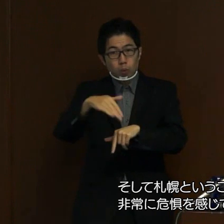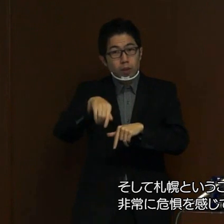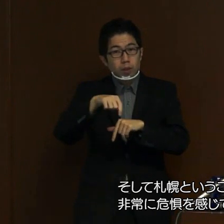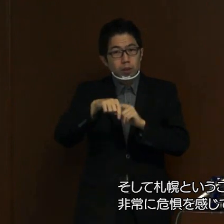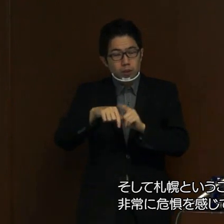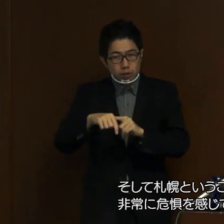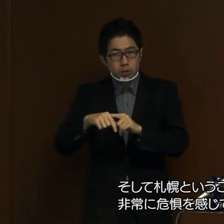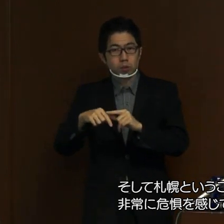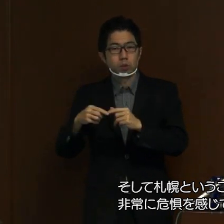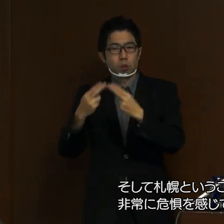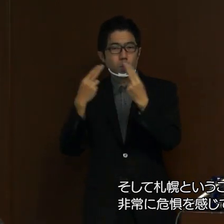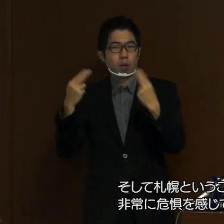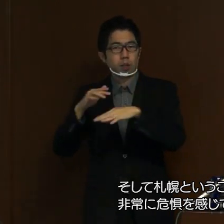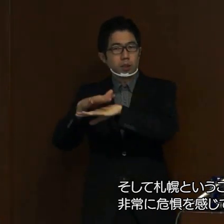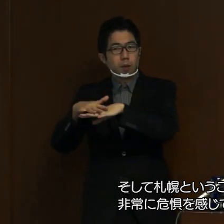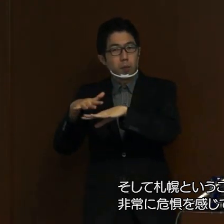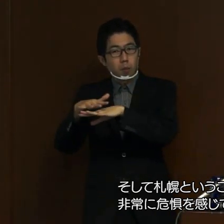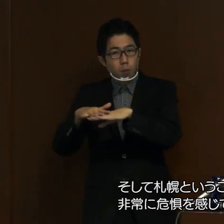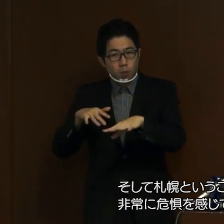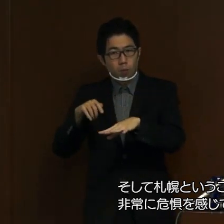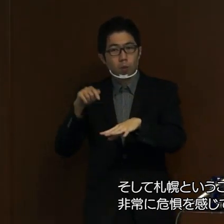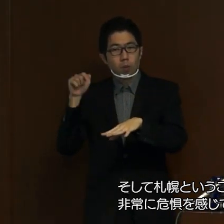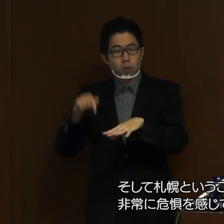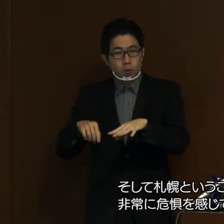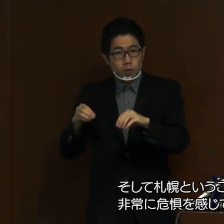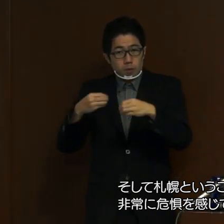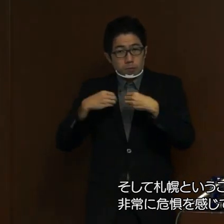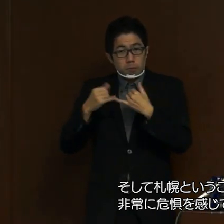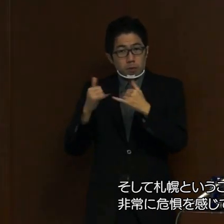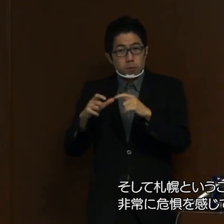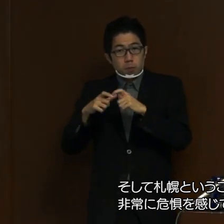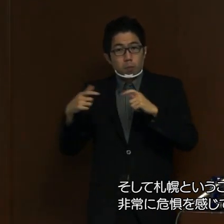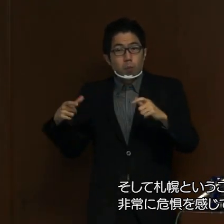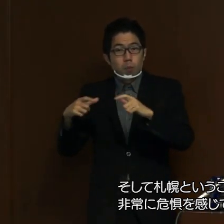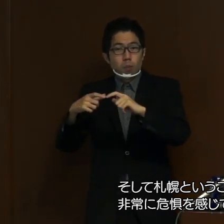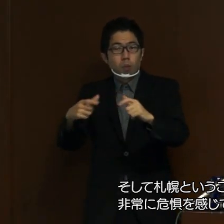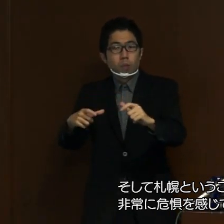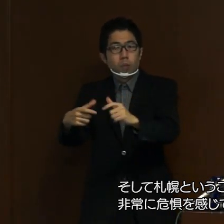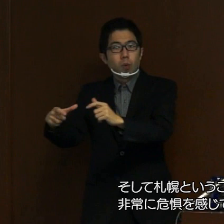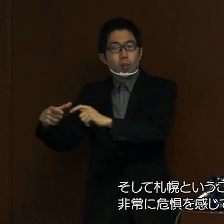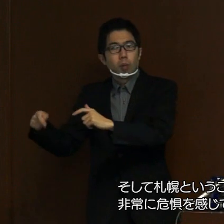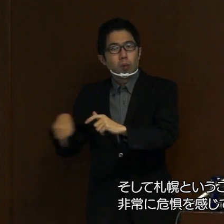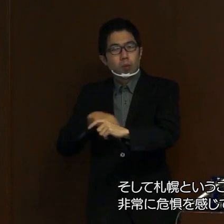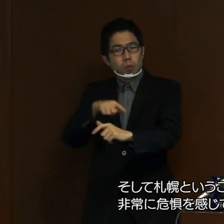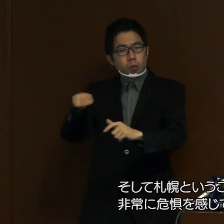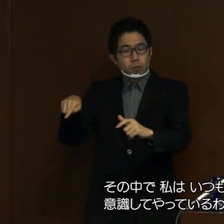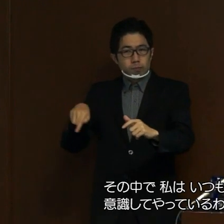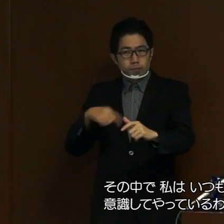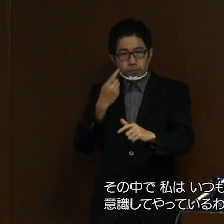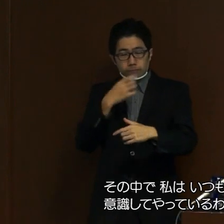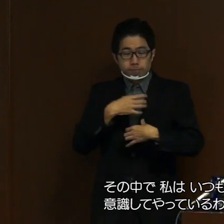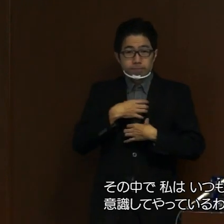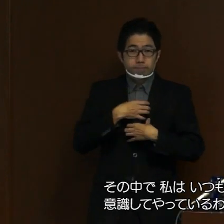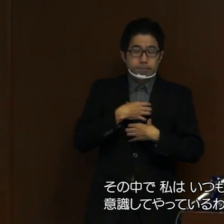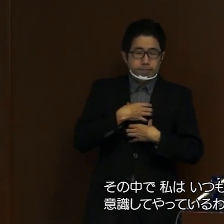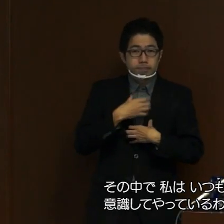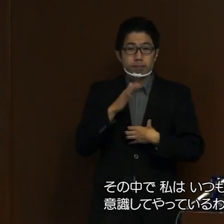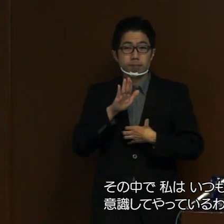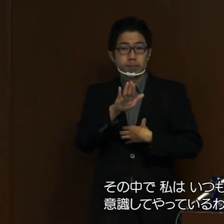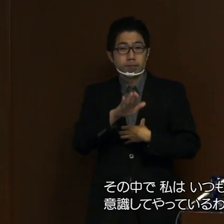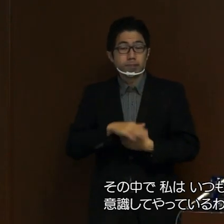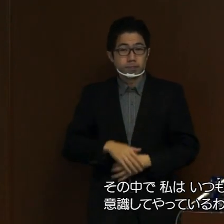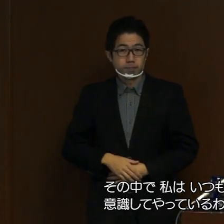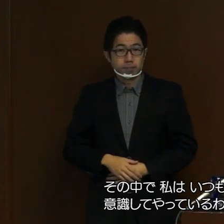幌ということになったことに非常に危惧を感じております。その中で、